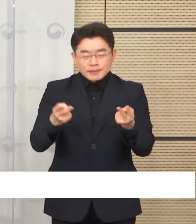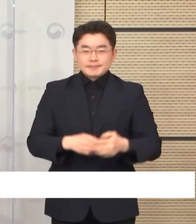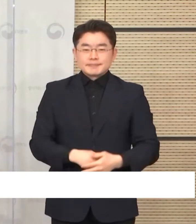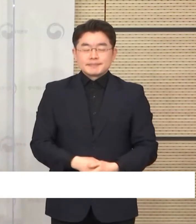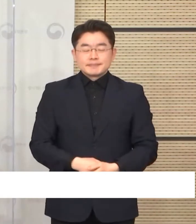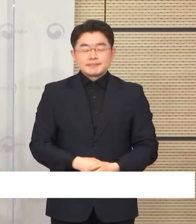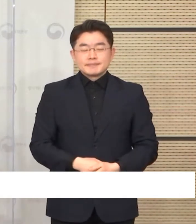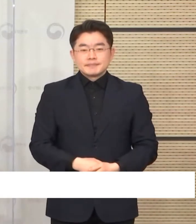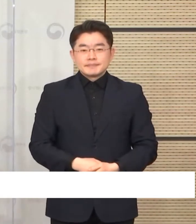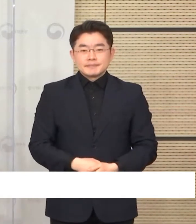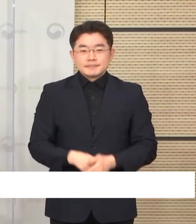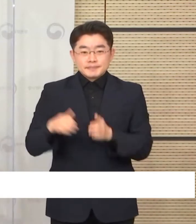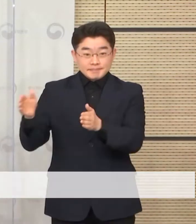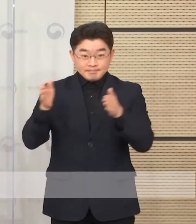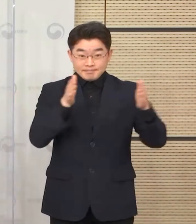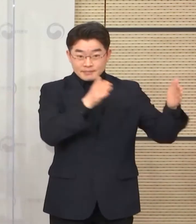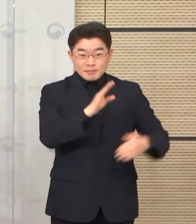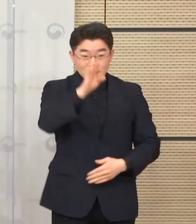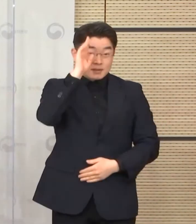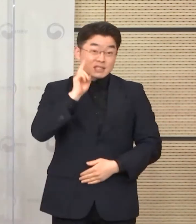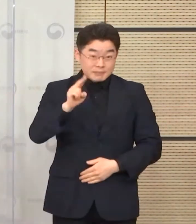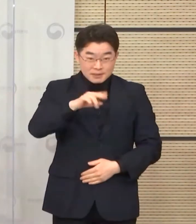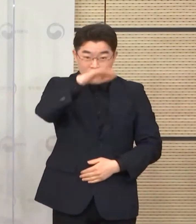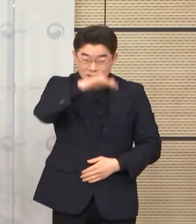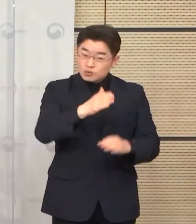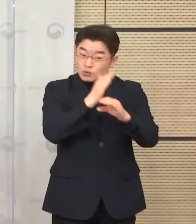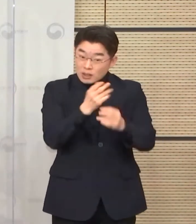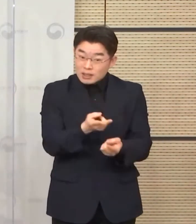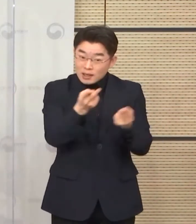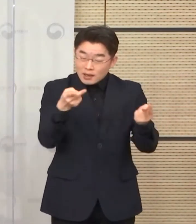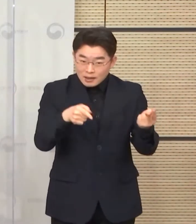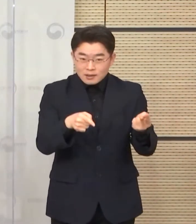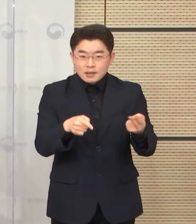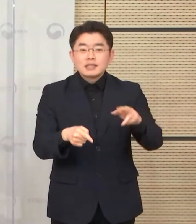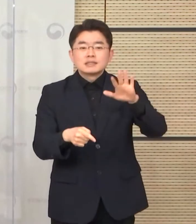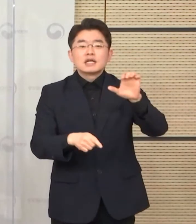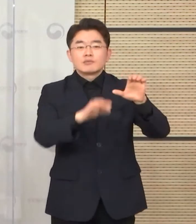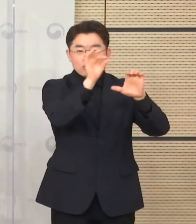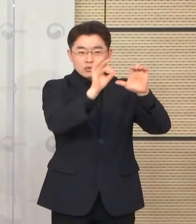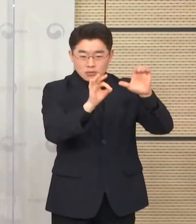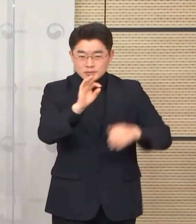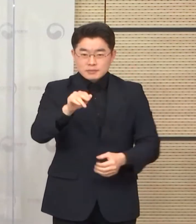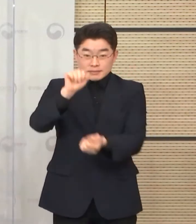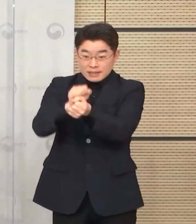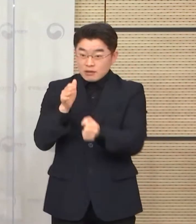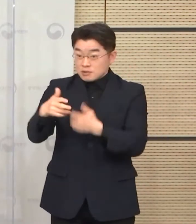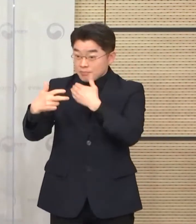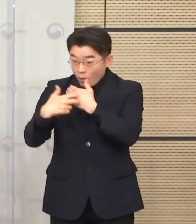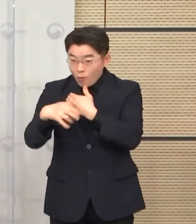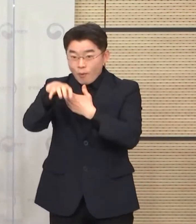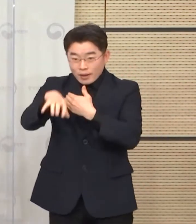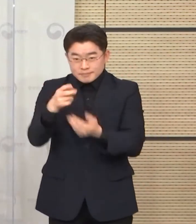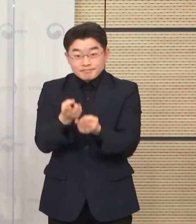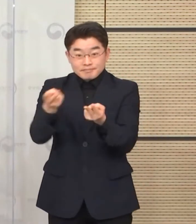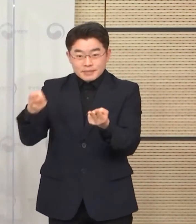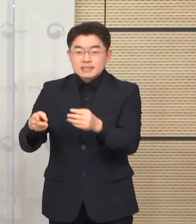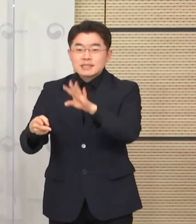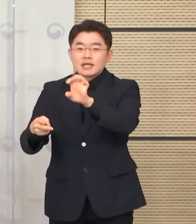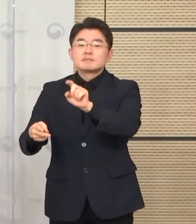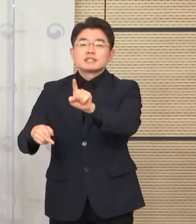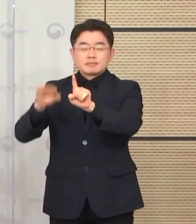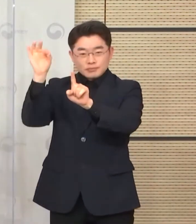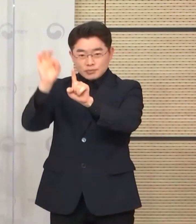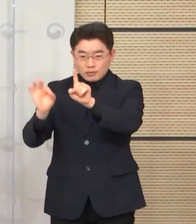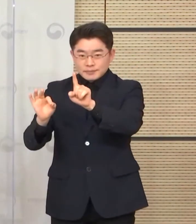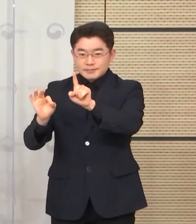있습니다 준 주안 잡 영상과 감염된 점당 병원 의 가동률을 각각 45.1%